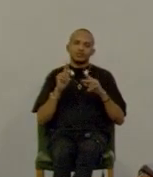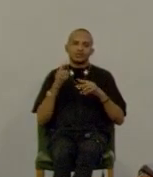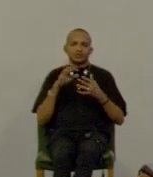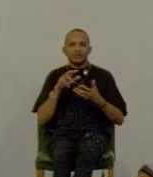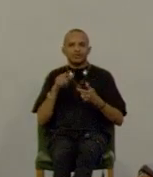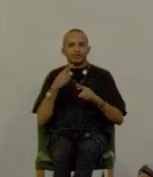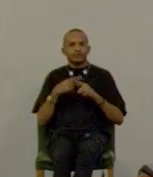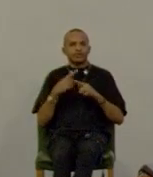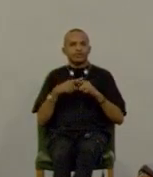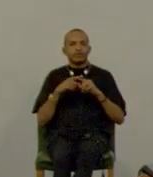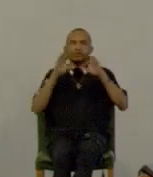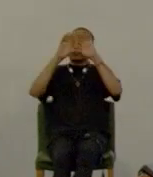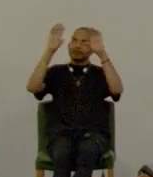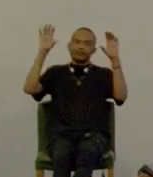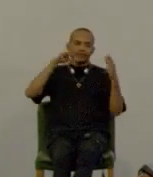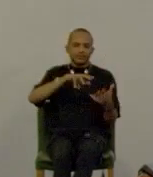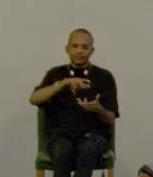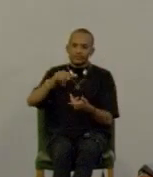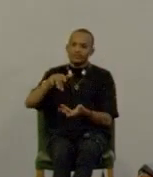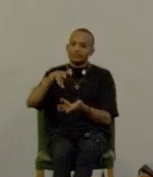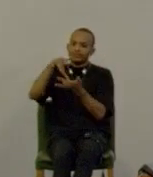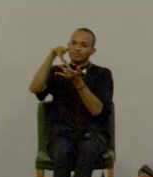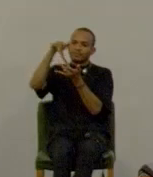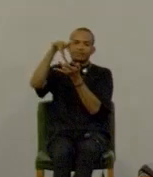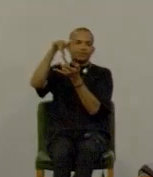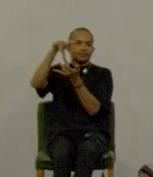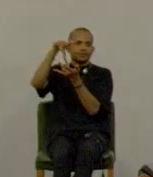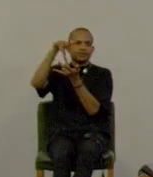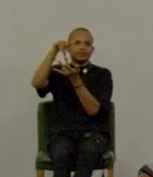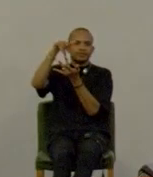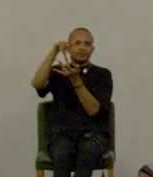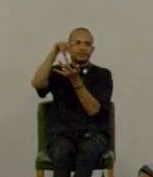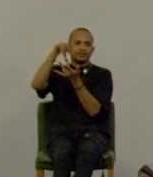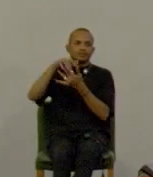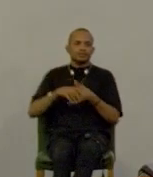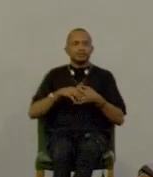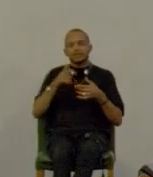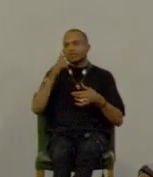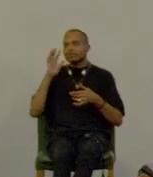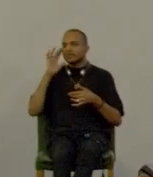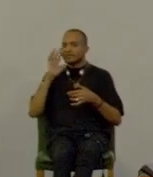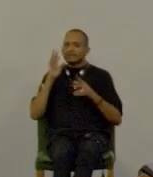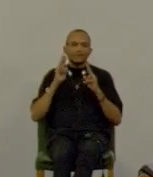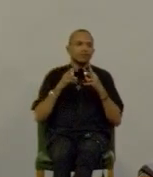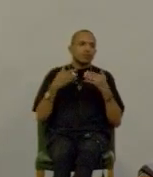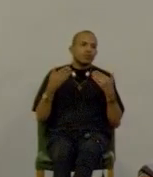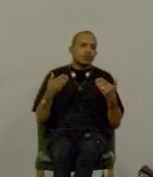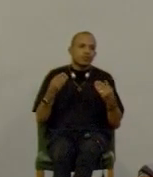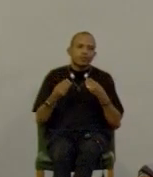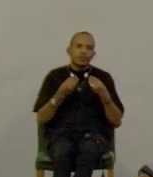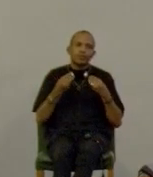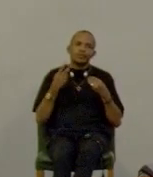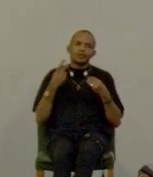integrada, porque o céu e a terra estão sempre ligados nesse cosmos. E eu fiquei pensando aqui o tempo todo, gente, qual será que